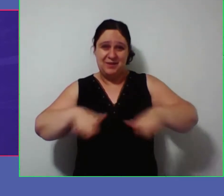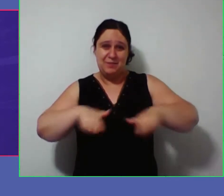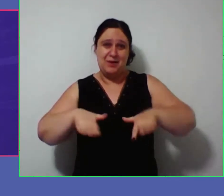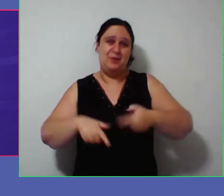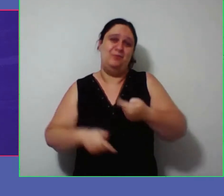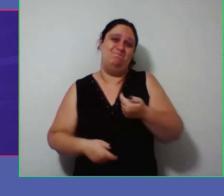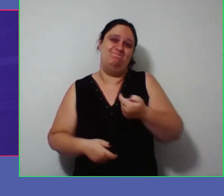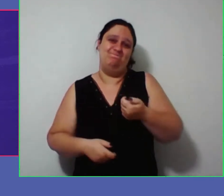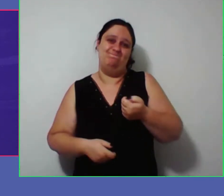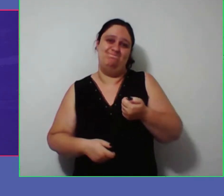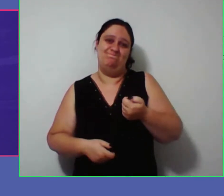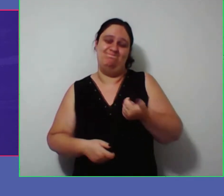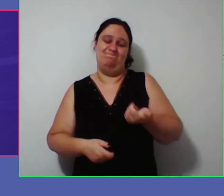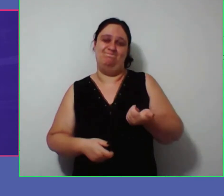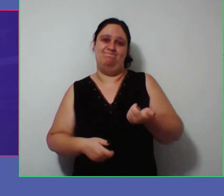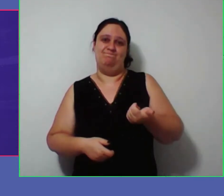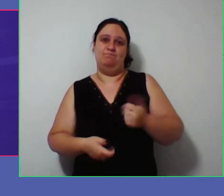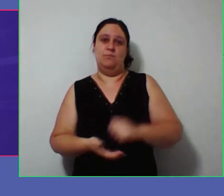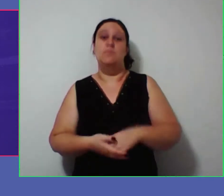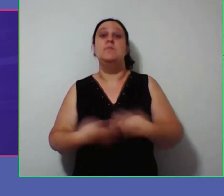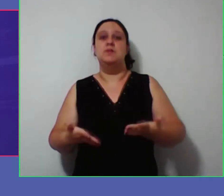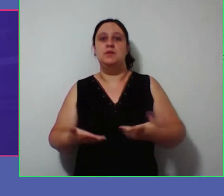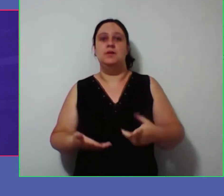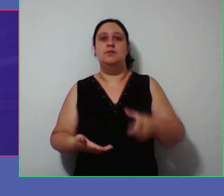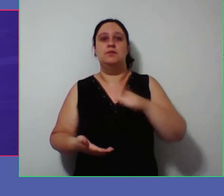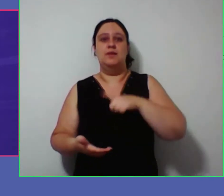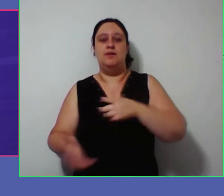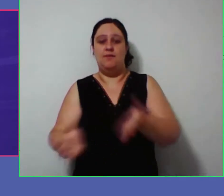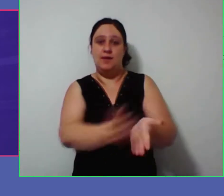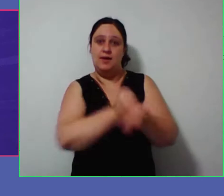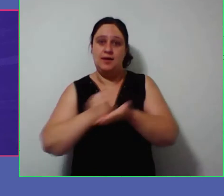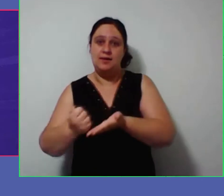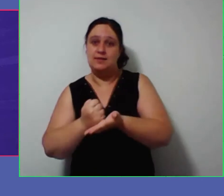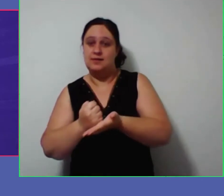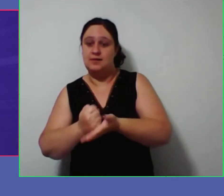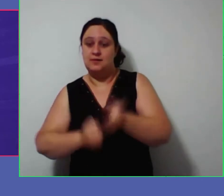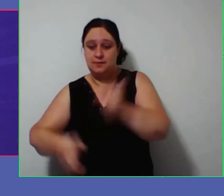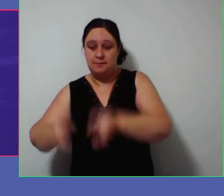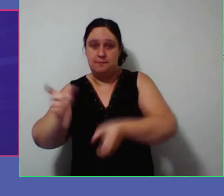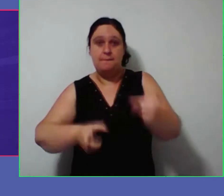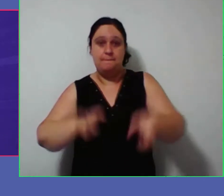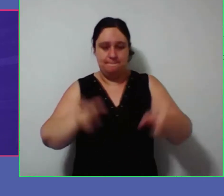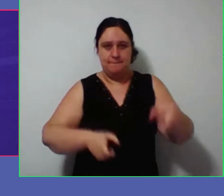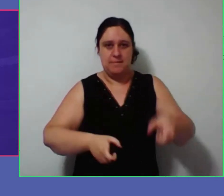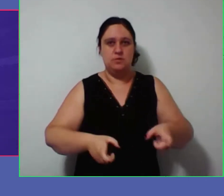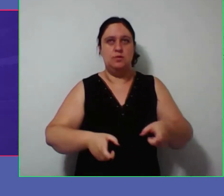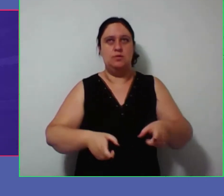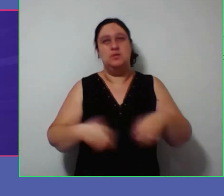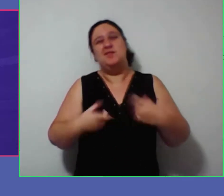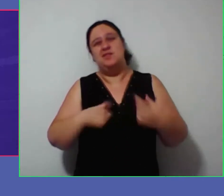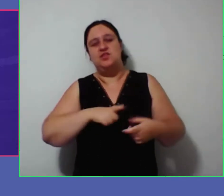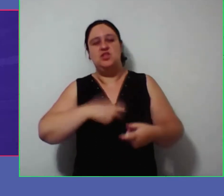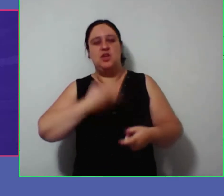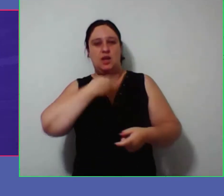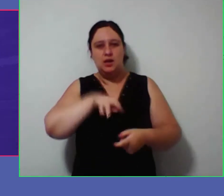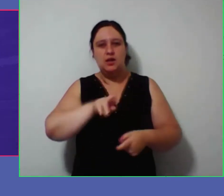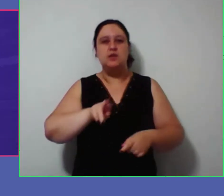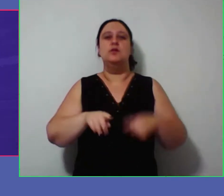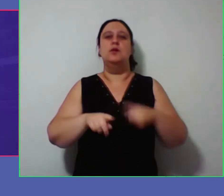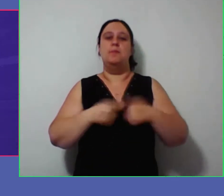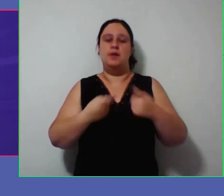ele resgatando as pessoas, mesmo debaixo da grande oposição da religião, e o Senhor